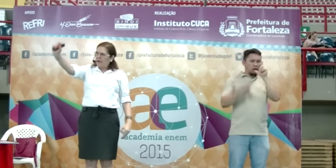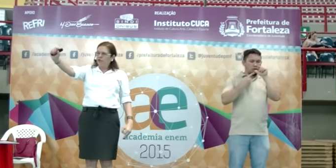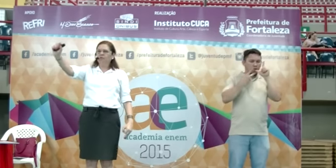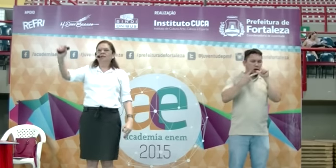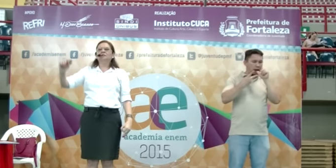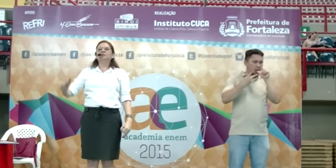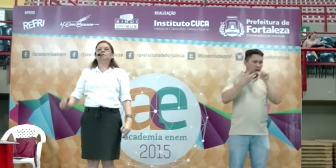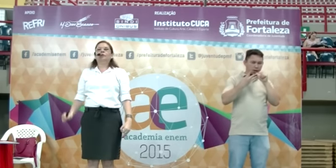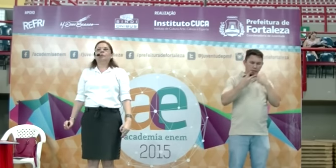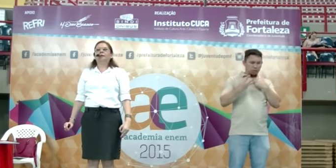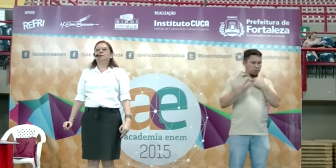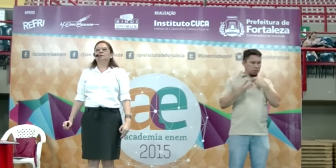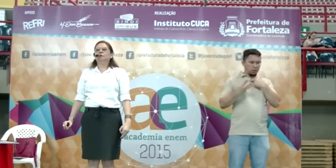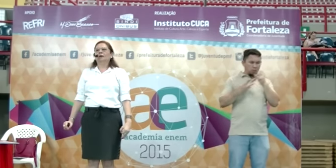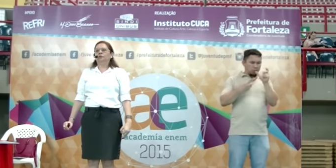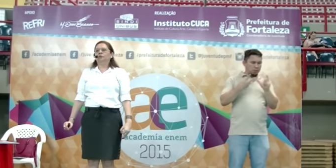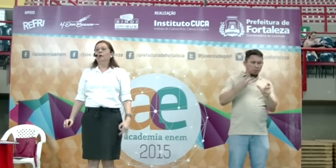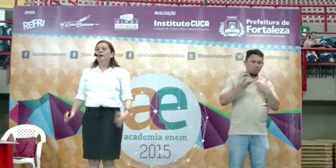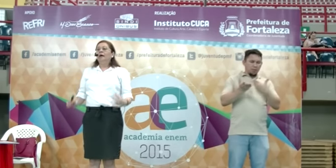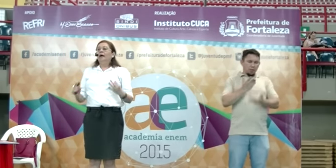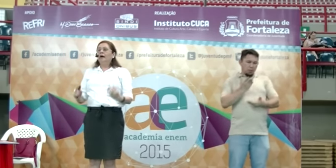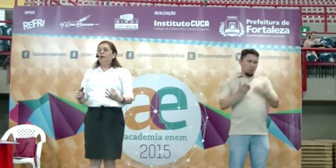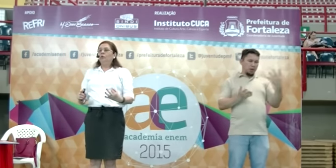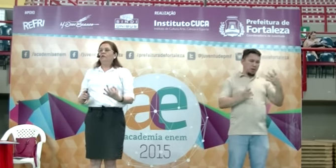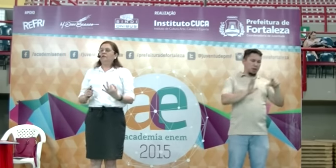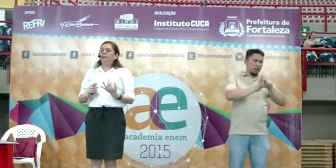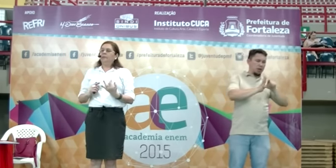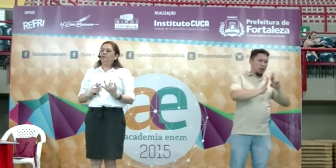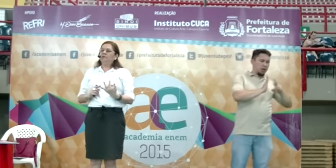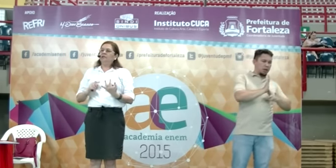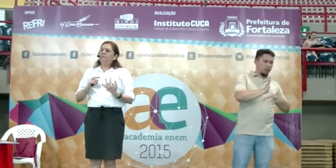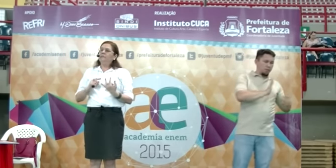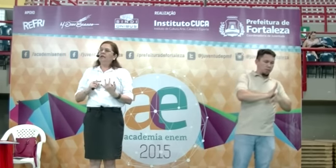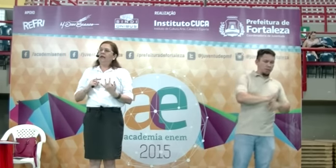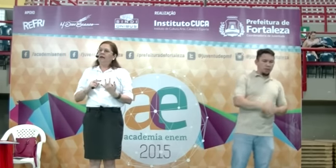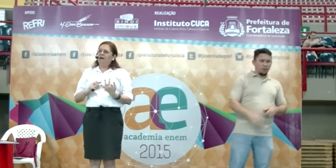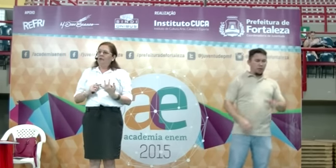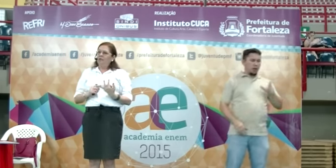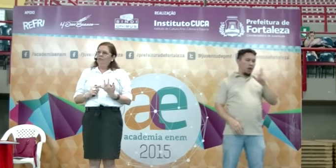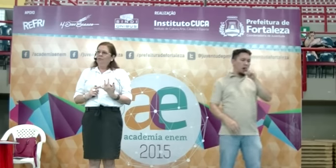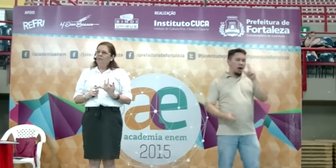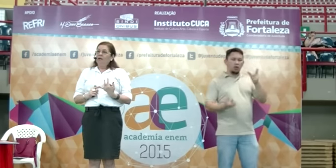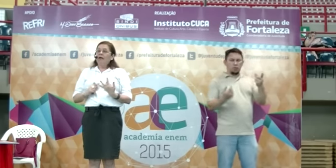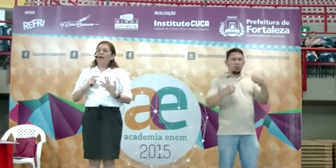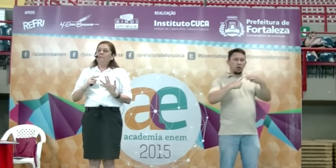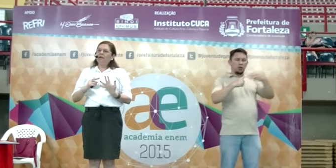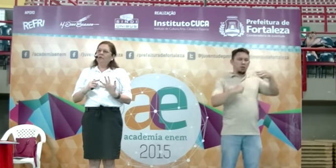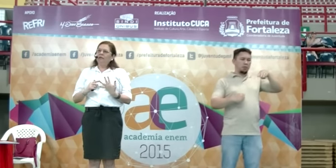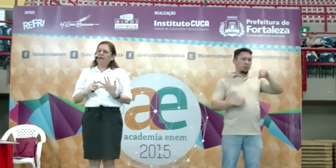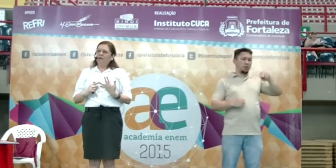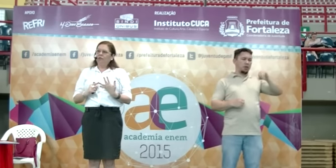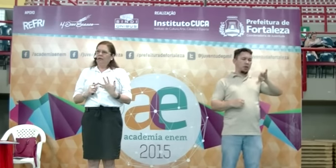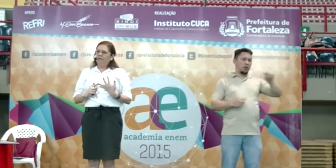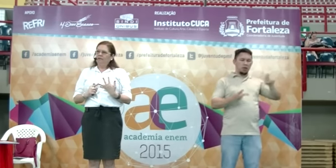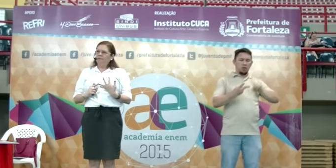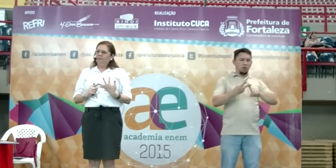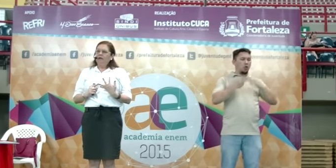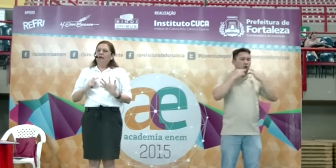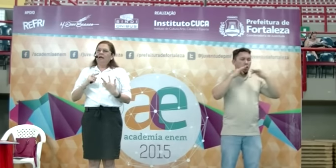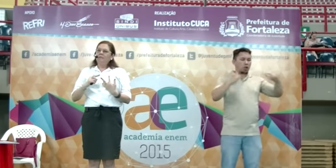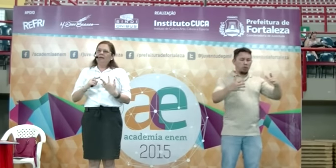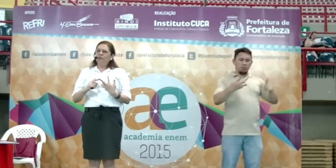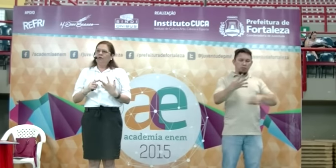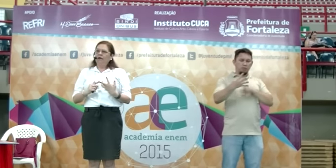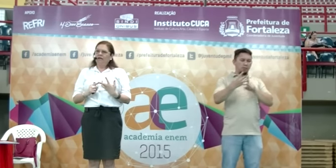próxima, você perde um tracinho na competência 4. Água, você pode dizer mineral, elemento da